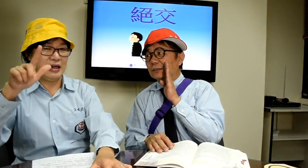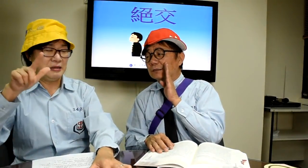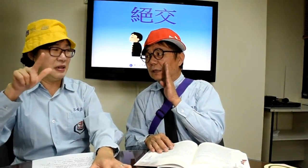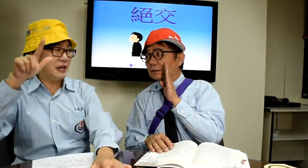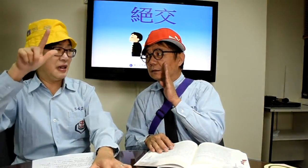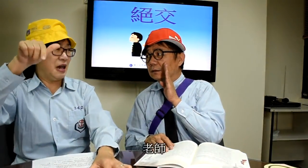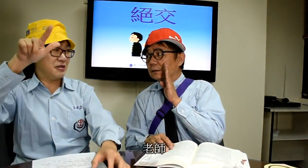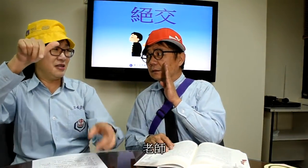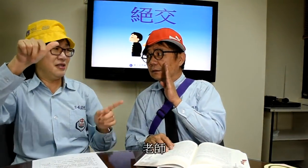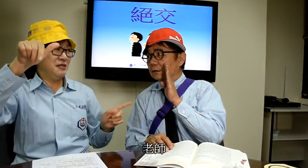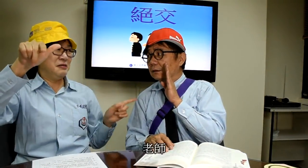老师，